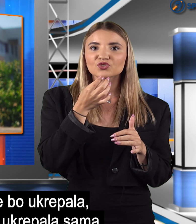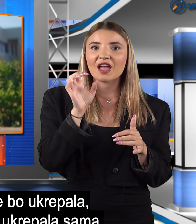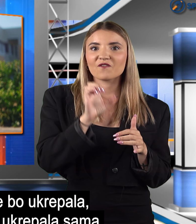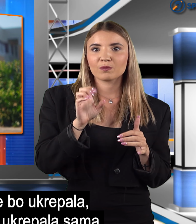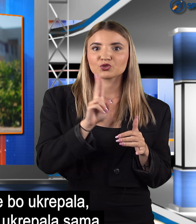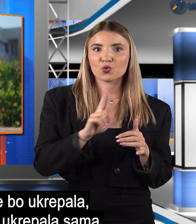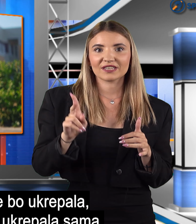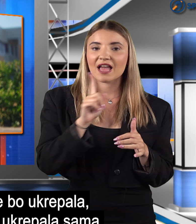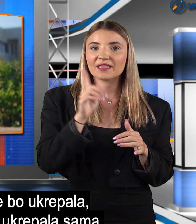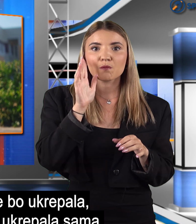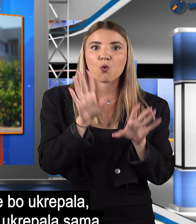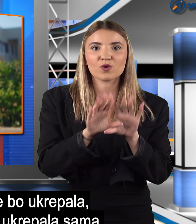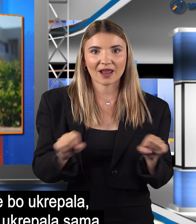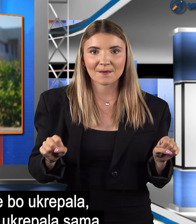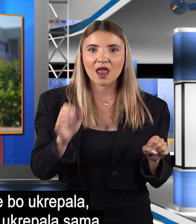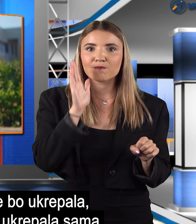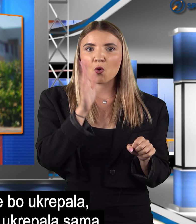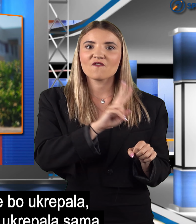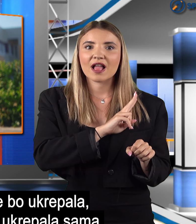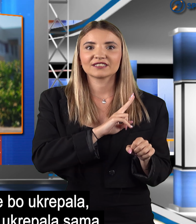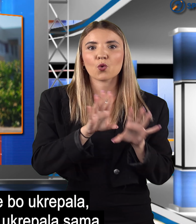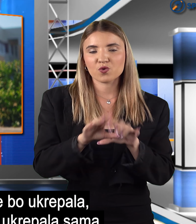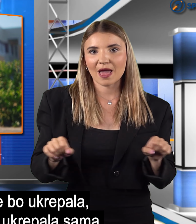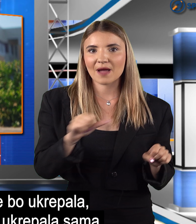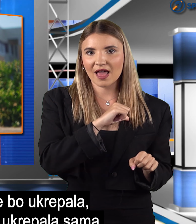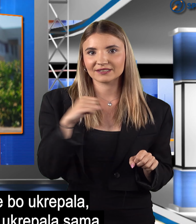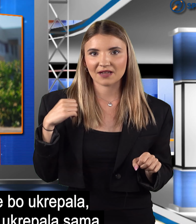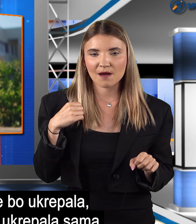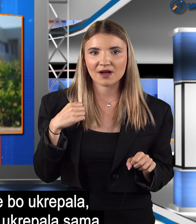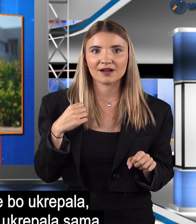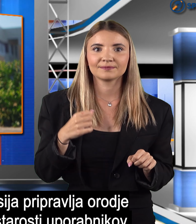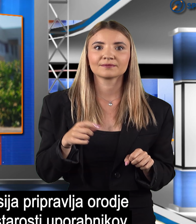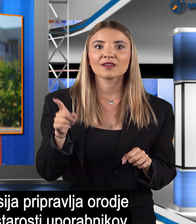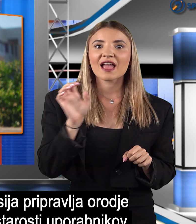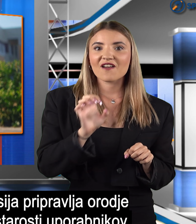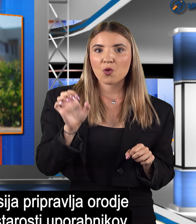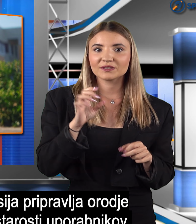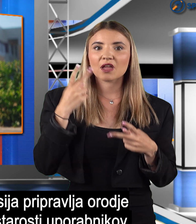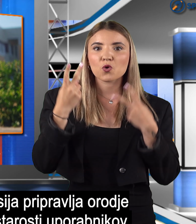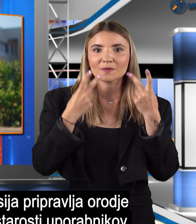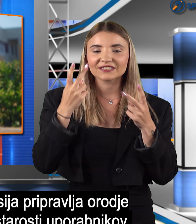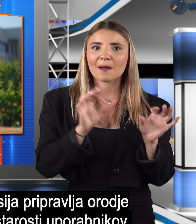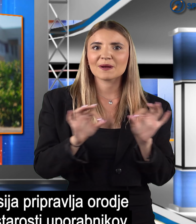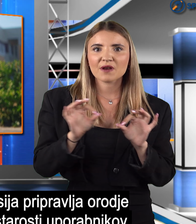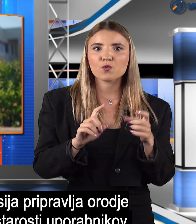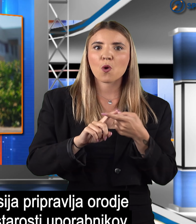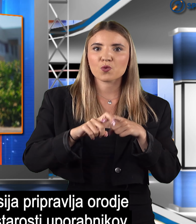Če Evropska unija ne bo ukrepala, bo Francija ukrepala sama. Evropska komisija pripravlja